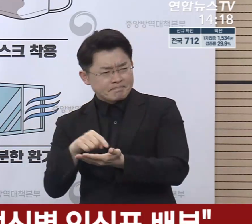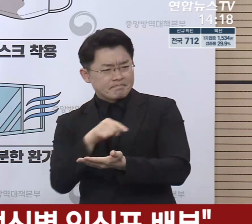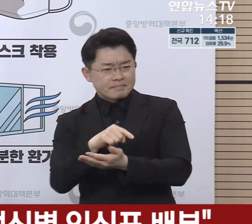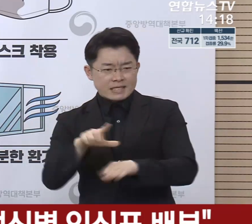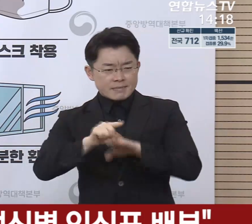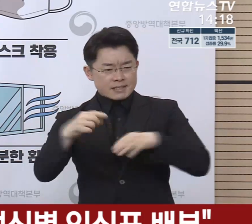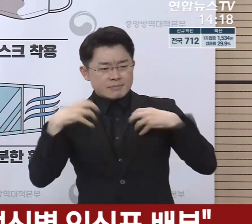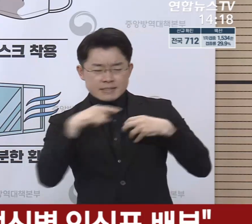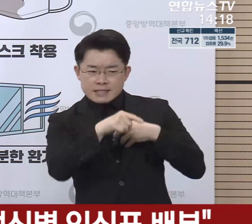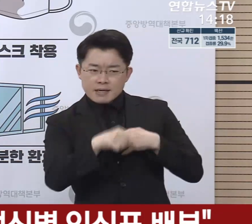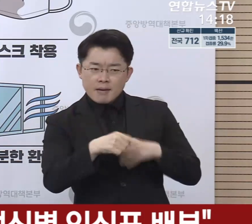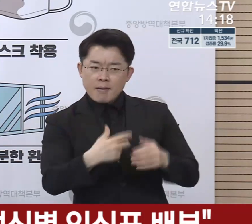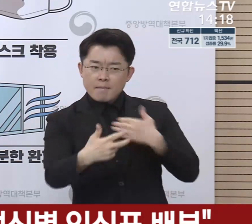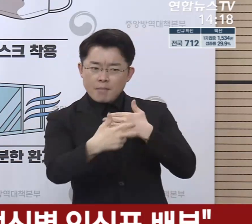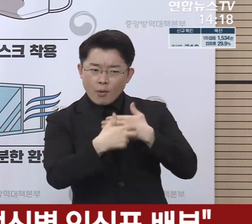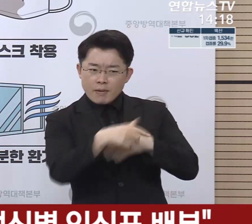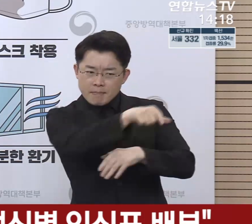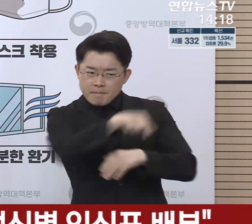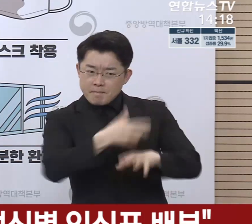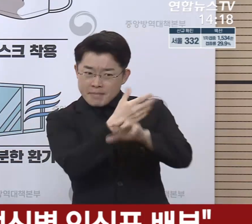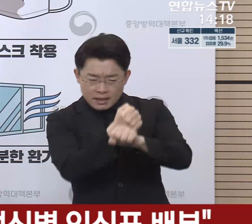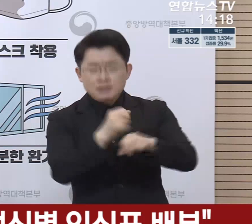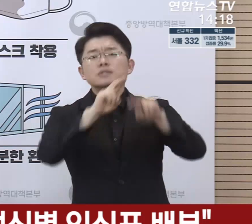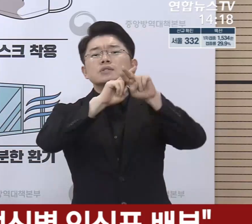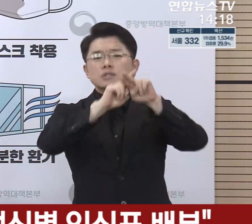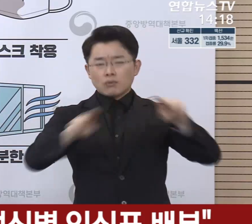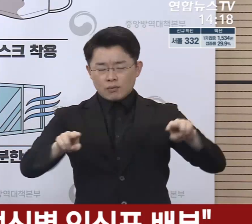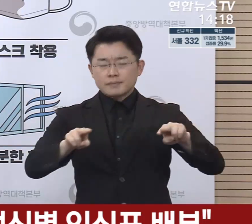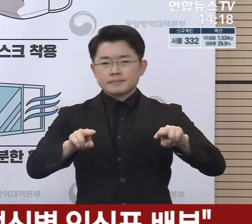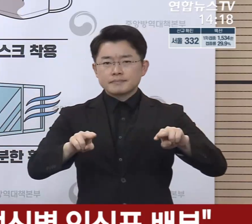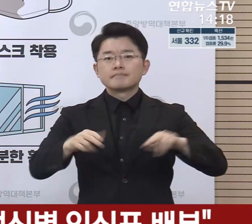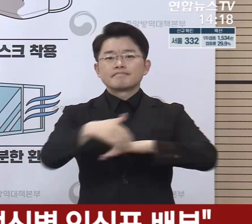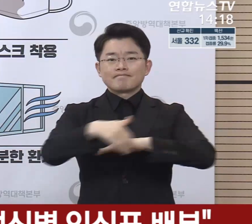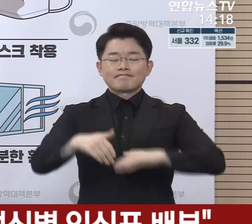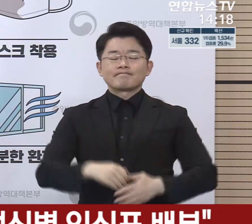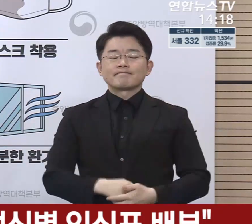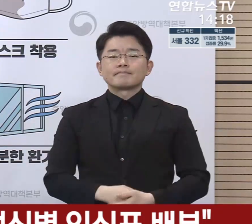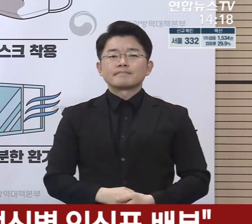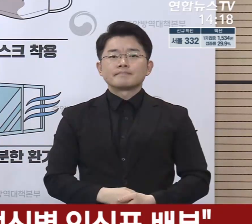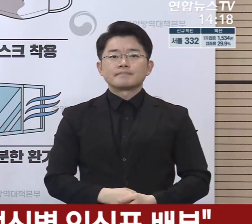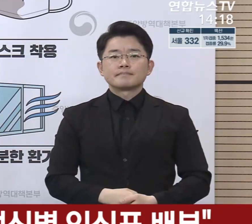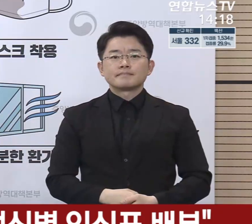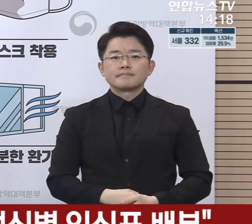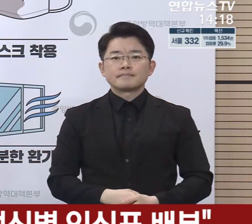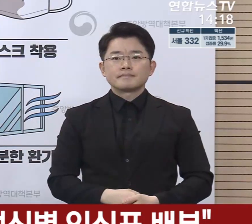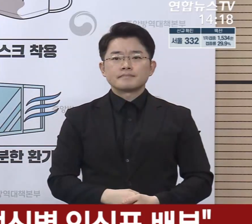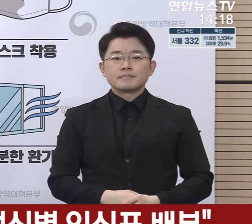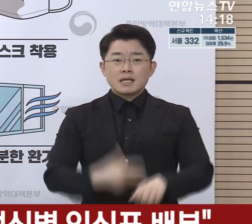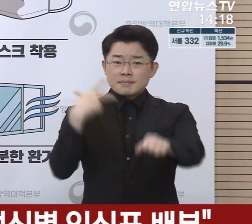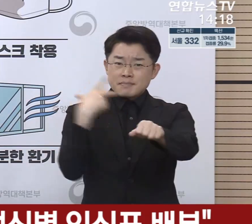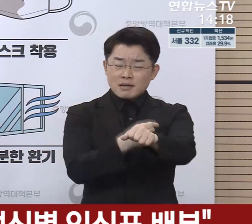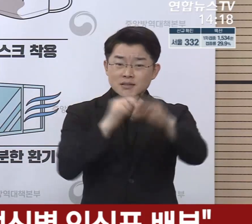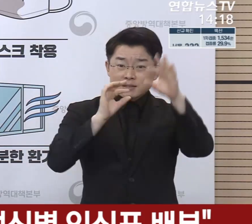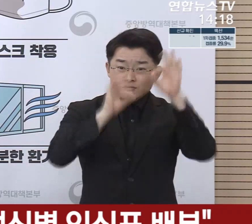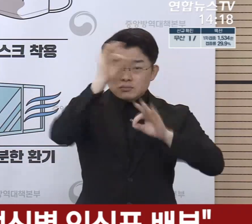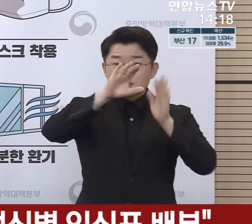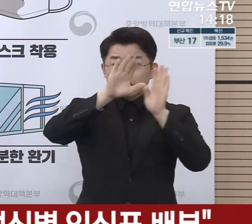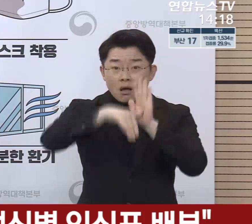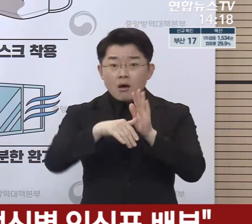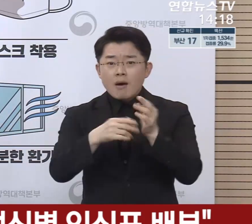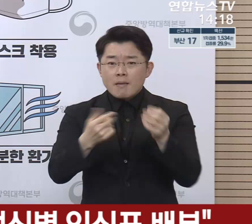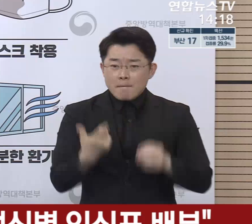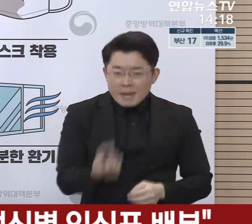지자체가 위탁계약 해지 등의 후속 조치를 할 수 있도록 기준을 마련하여 운영하겠습니다. 또한 오접종 발생 시에는